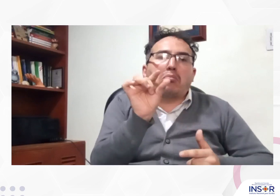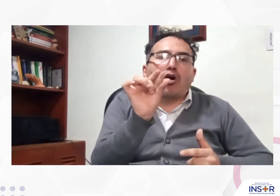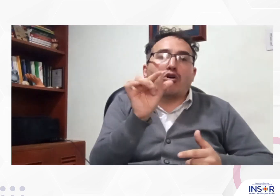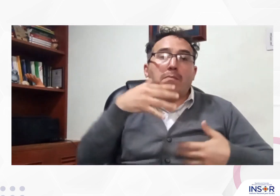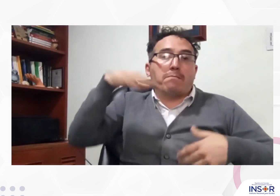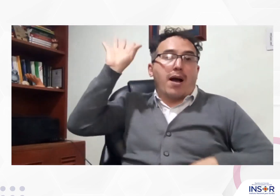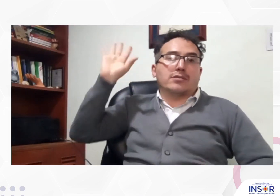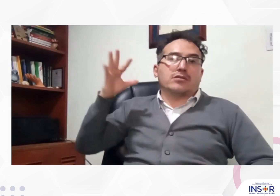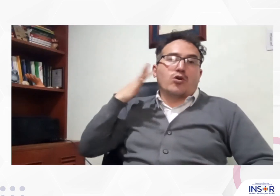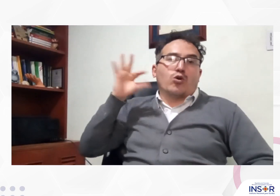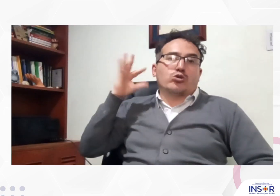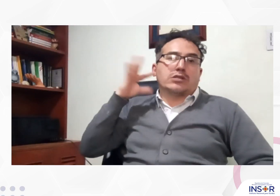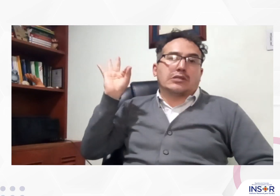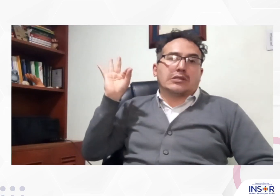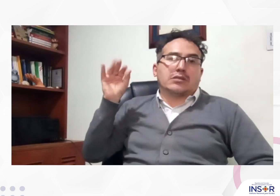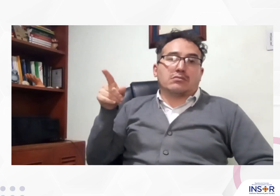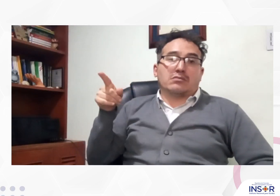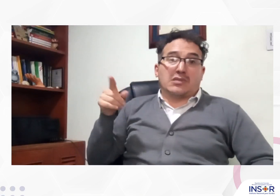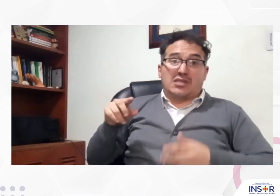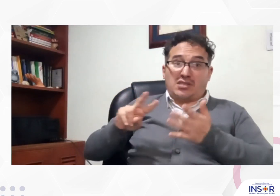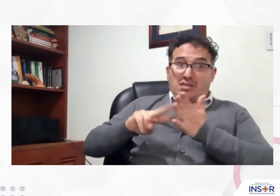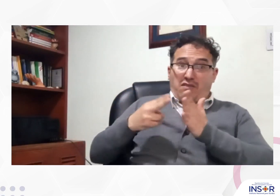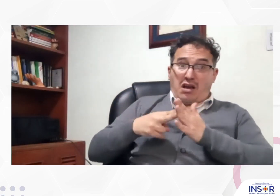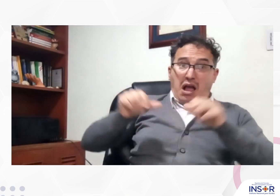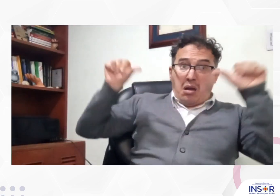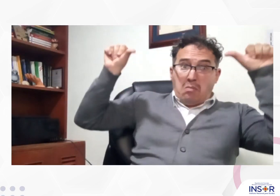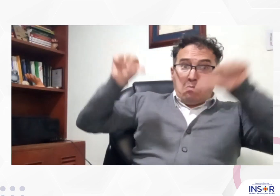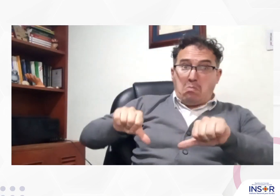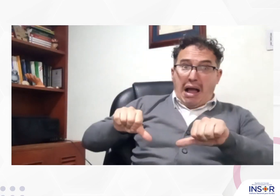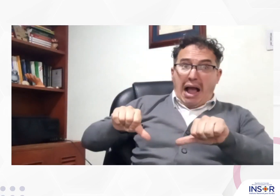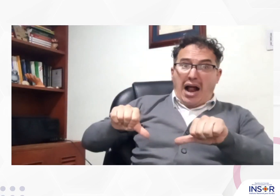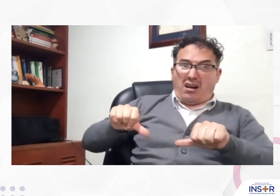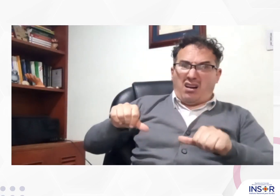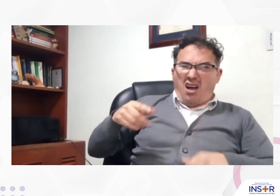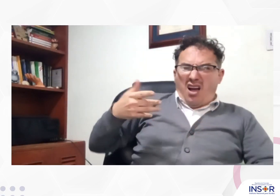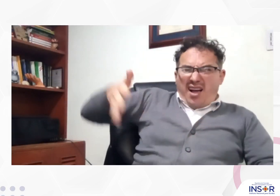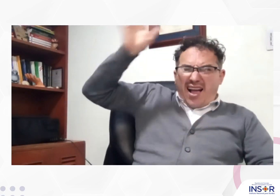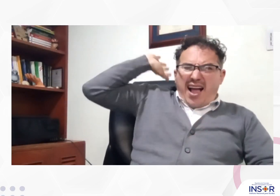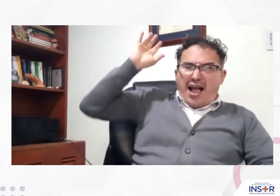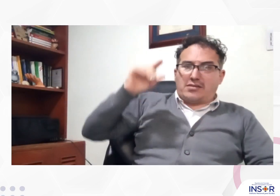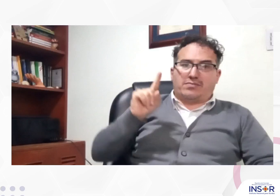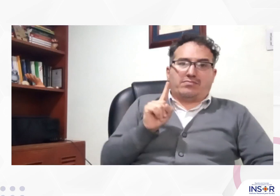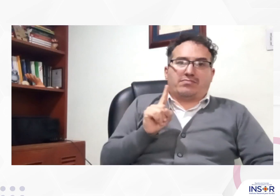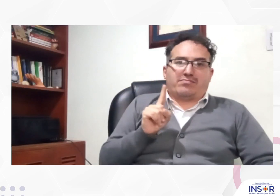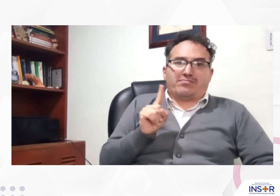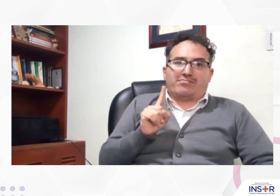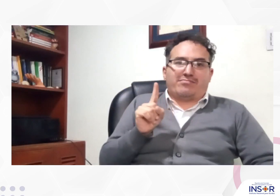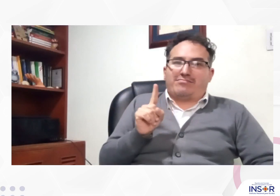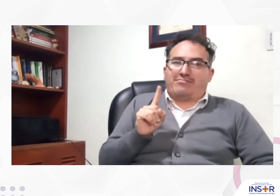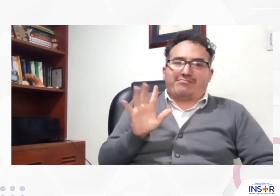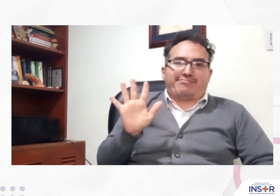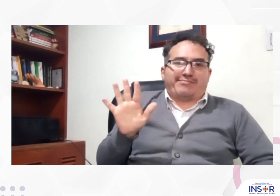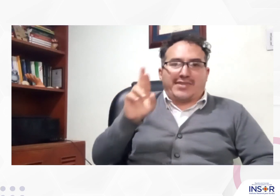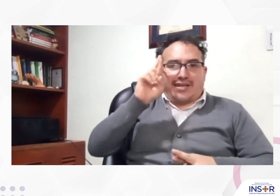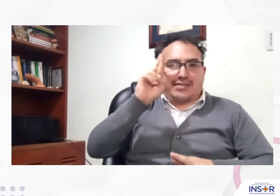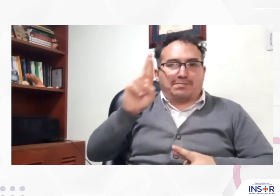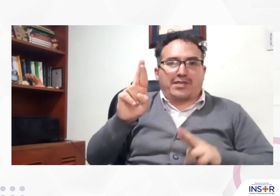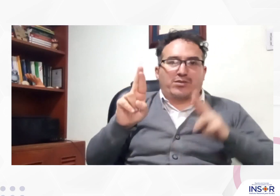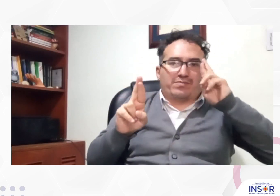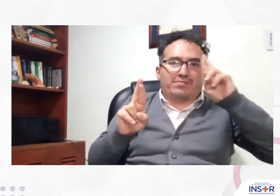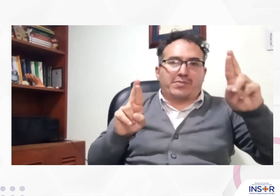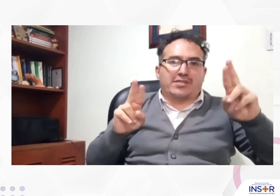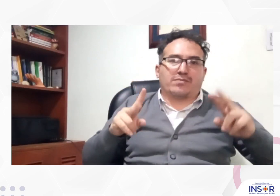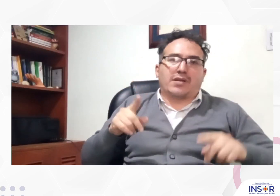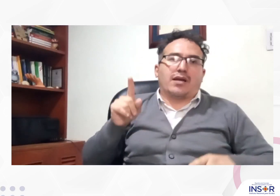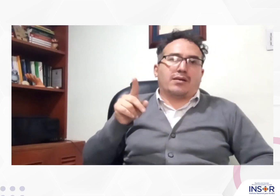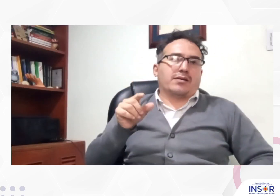participación con la persona oyente y que de manera muy poca contactan con la población sorda. Y eso no está mal, y por eso no se les